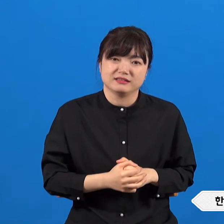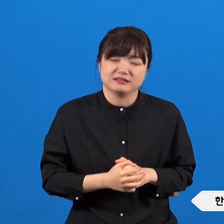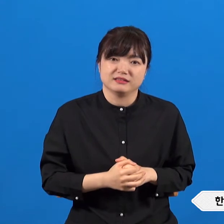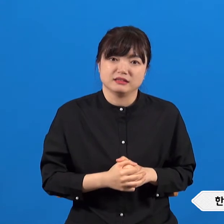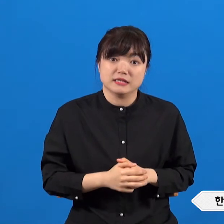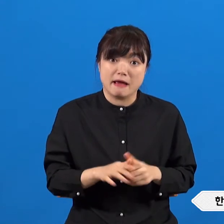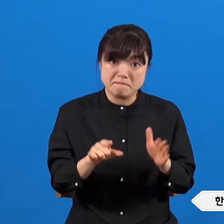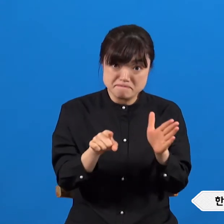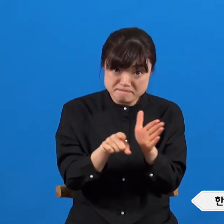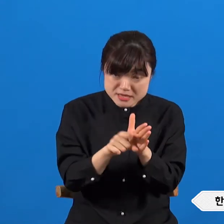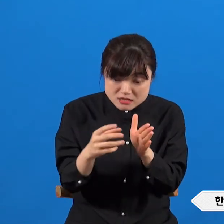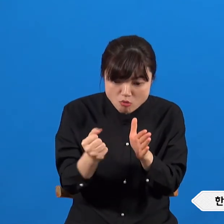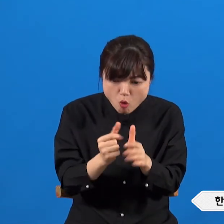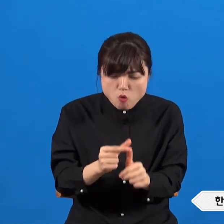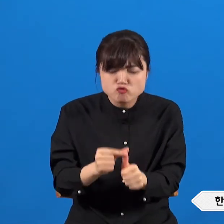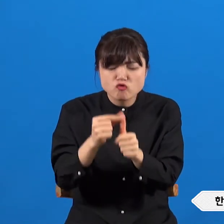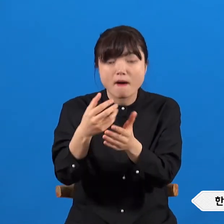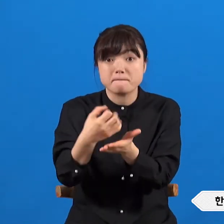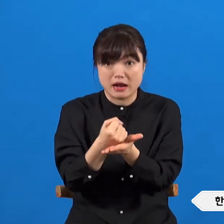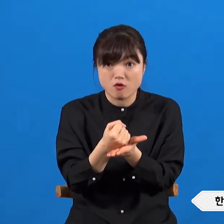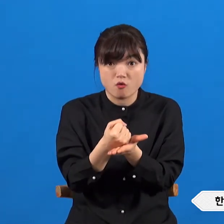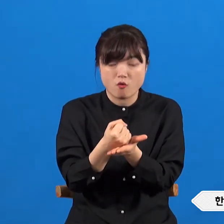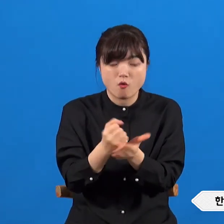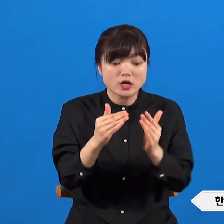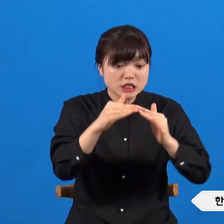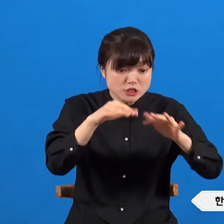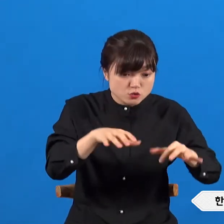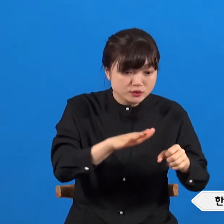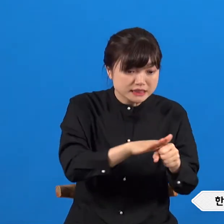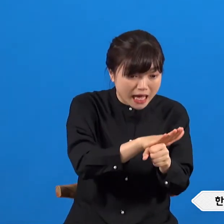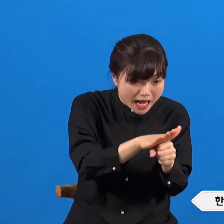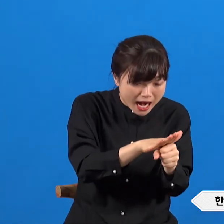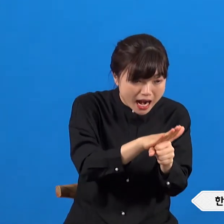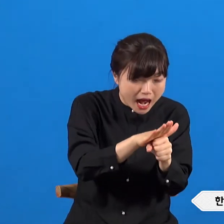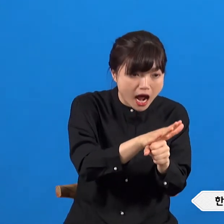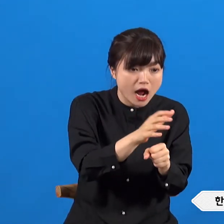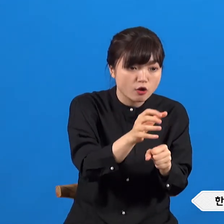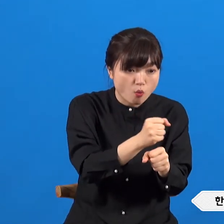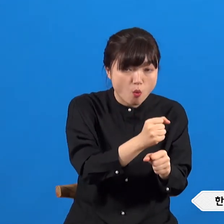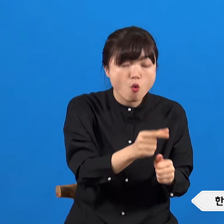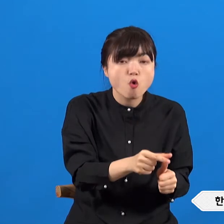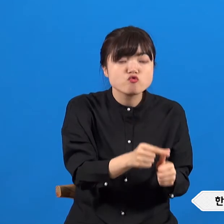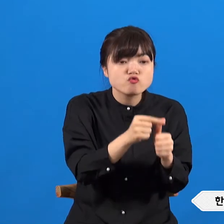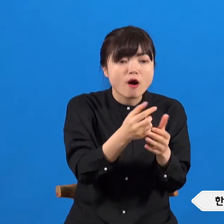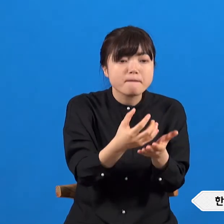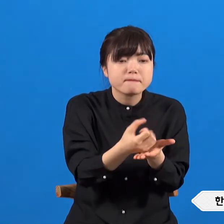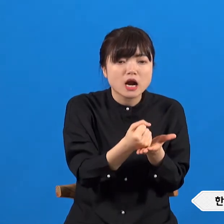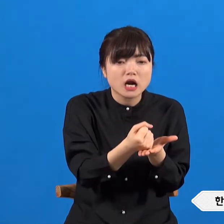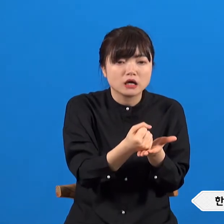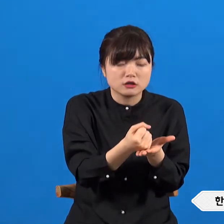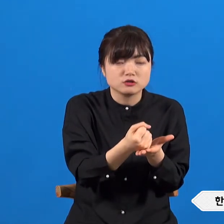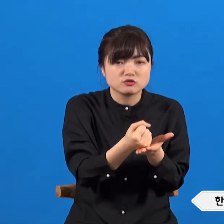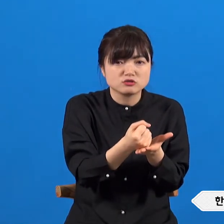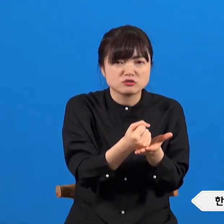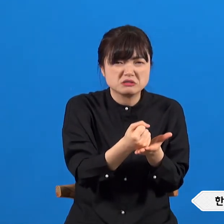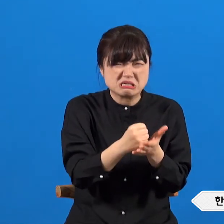그래서 믿음으로 구원받는 것이나 이웃 사랑으로 구원받는 것이 서로 상충되지